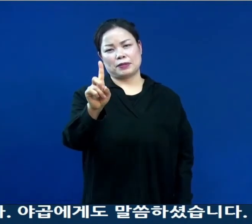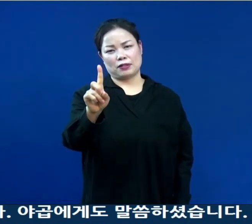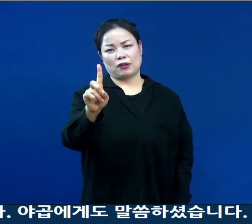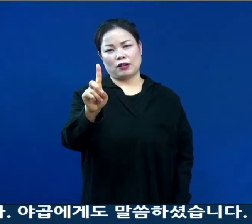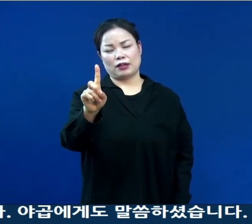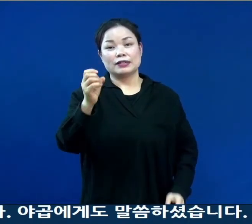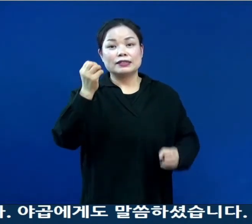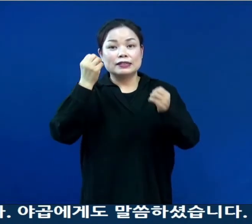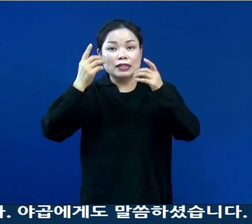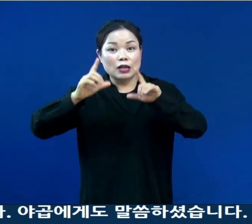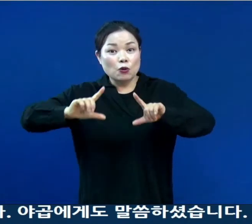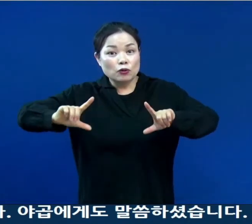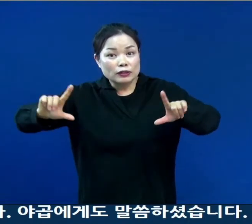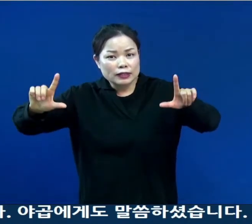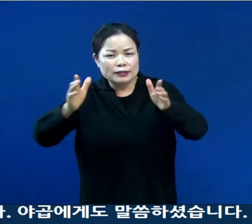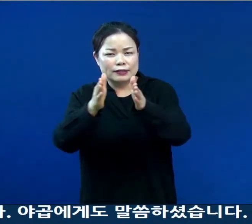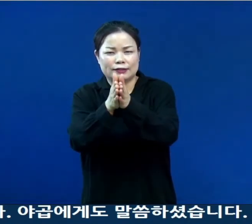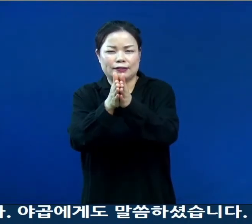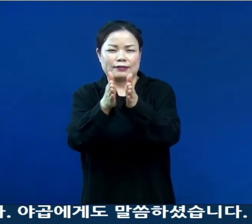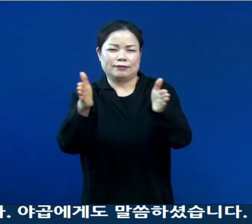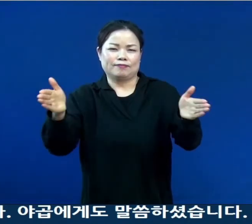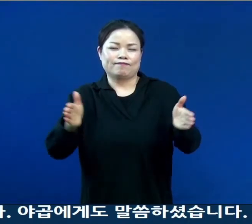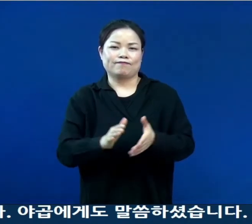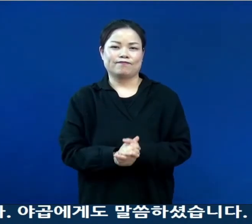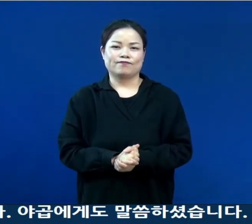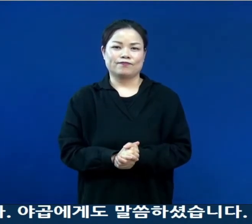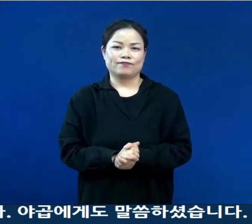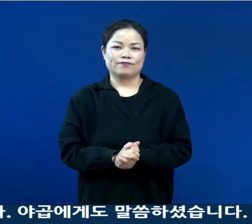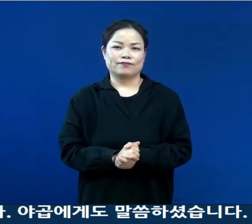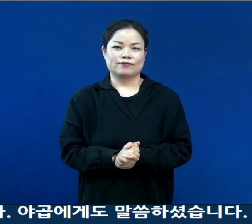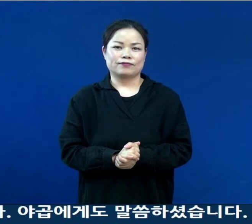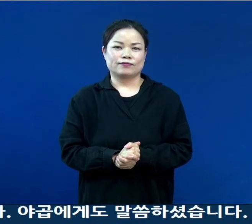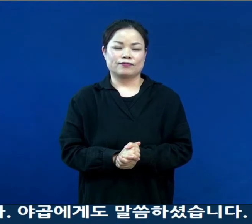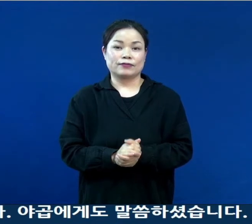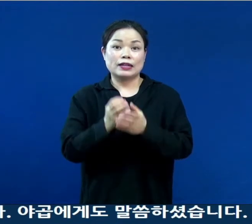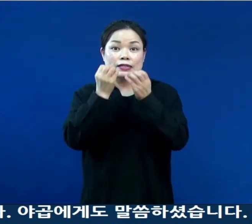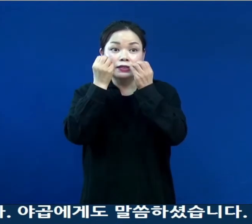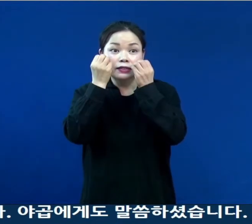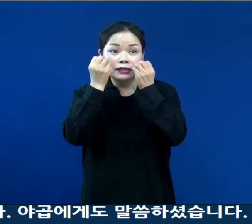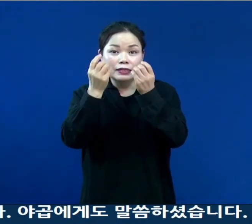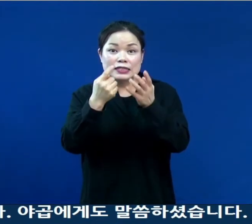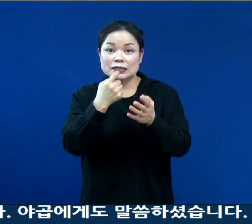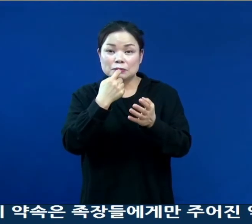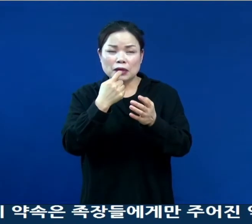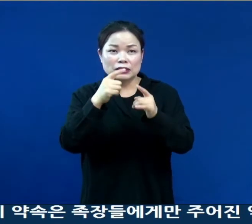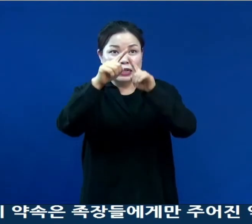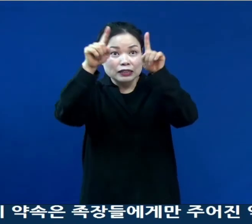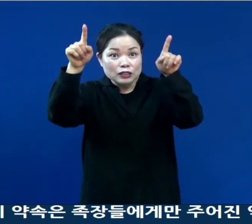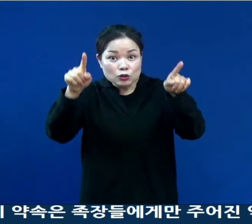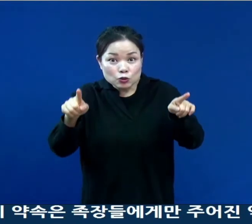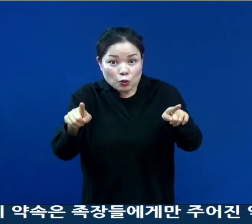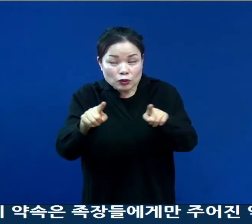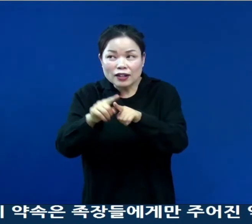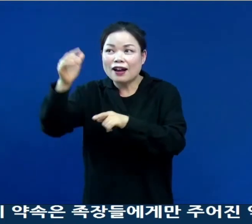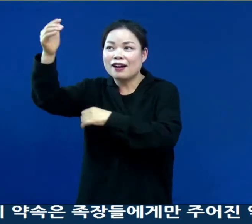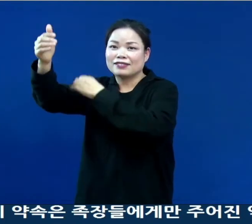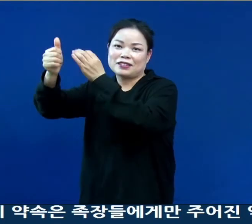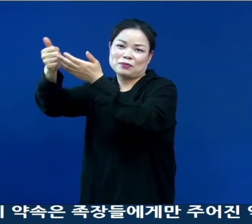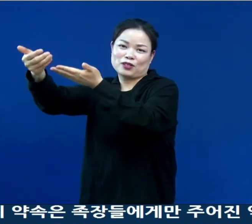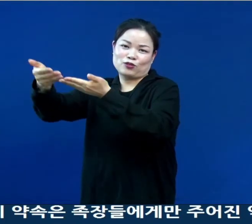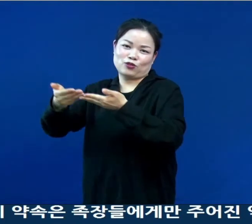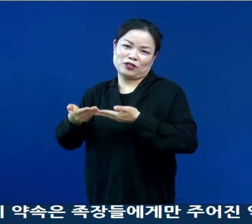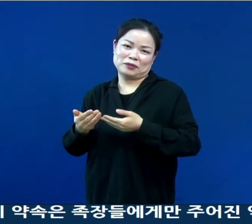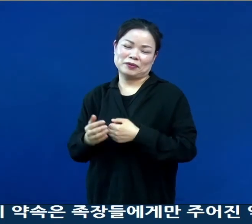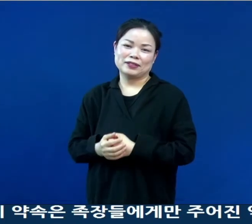2021년이라는 새로운 날들이 시작이 되었습니다. 새로운 백지와 같은 종이를 하나님께서